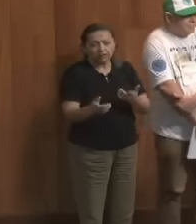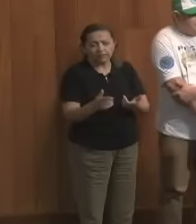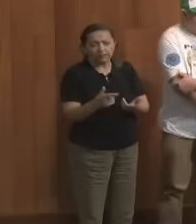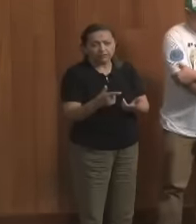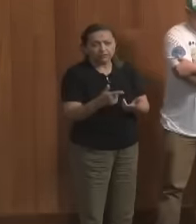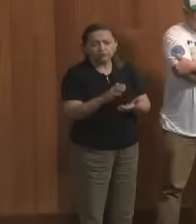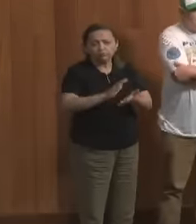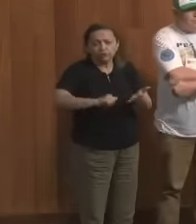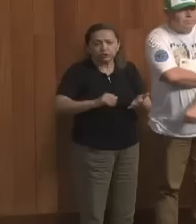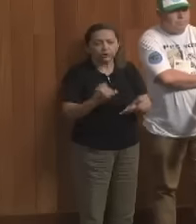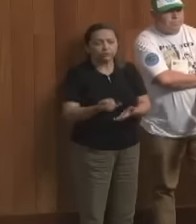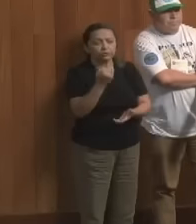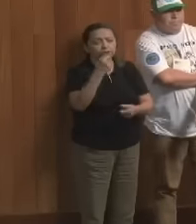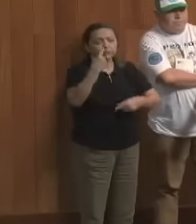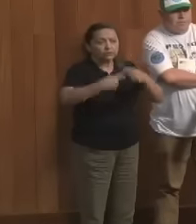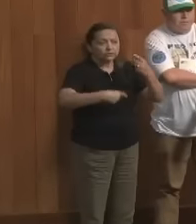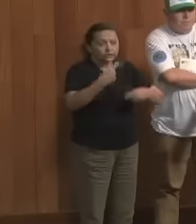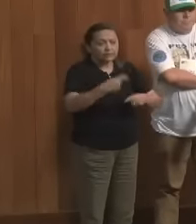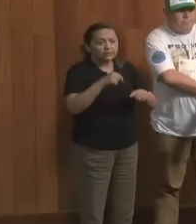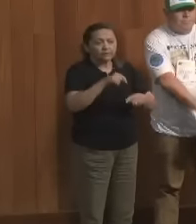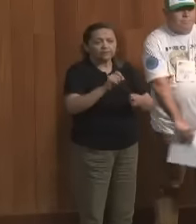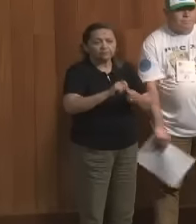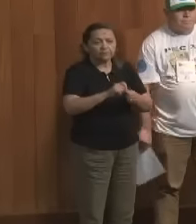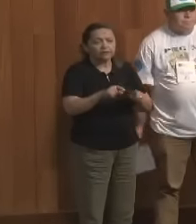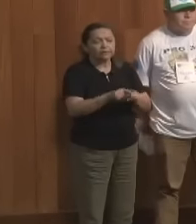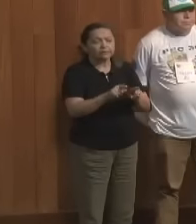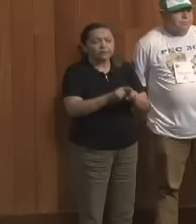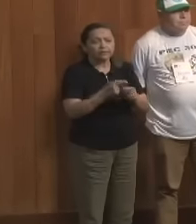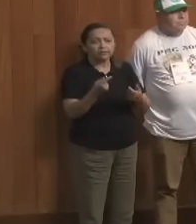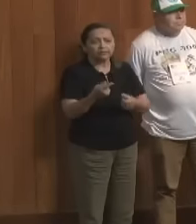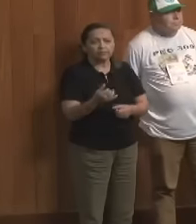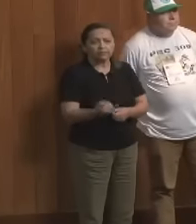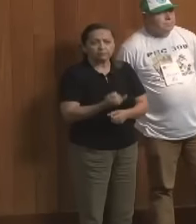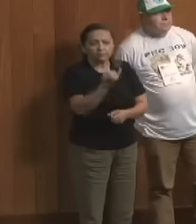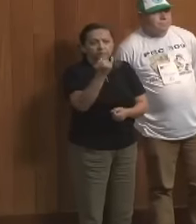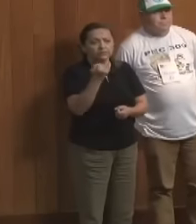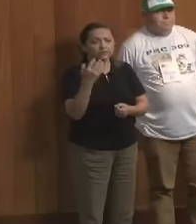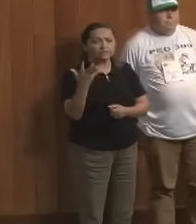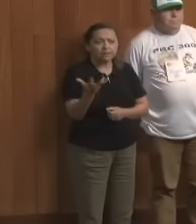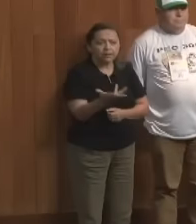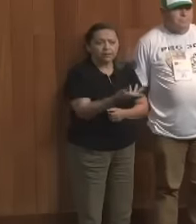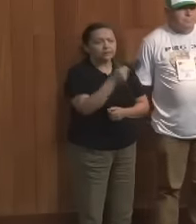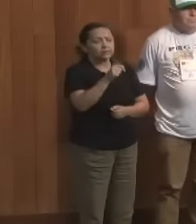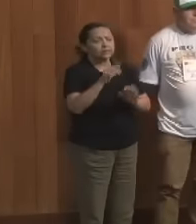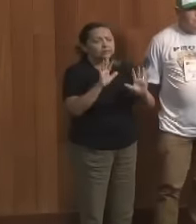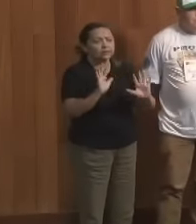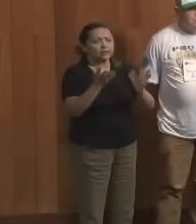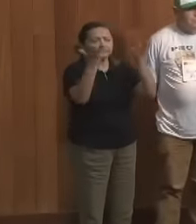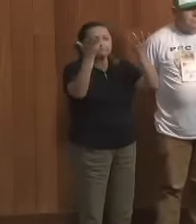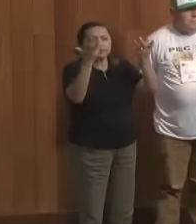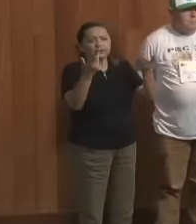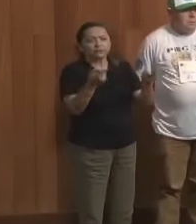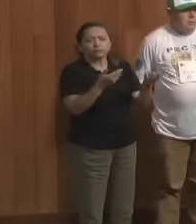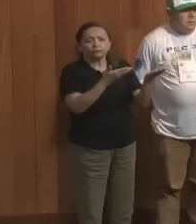importância dos debates aqui realizados e do brilho que esse evento trouxe